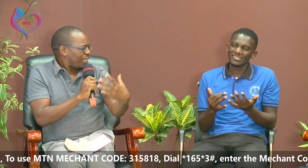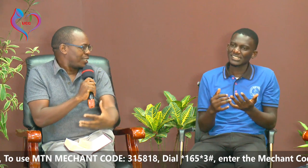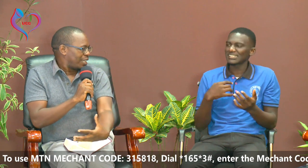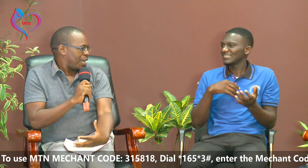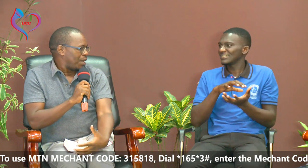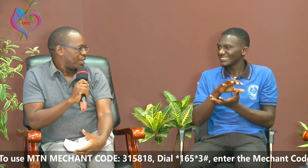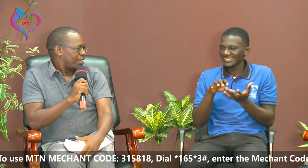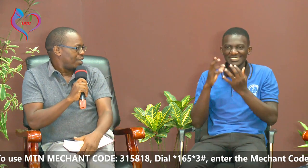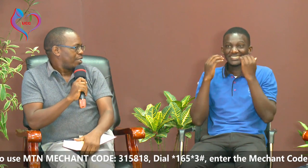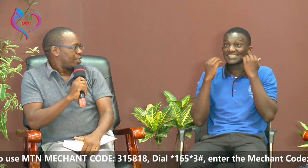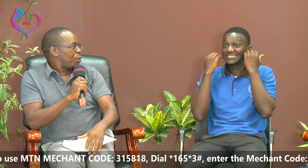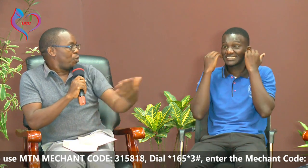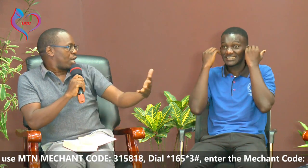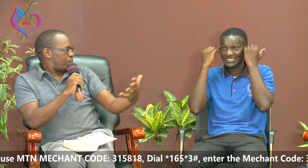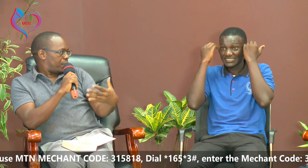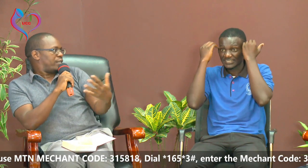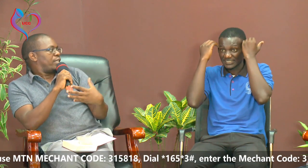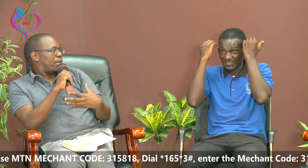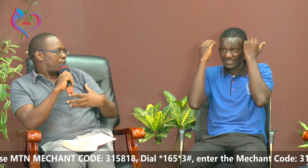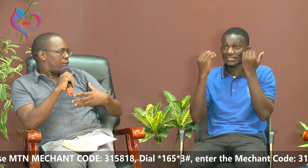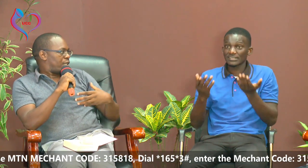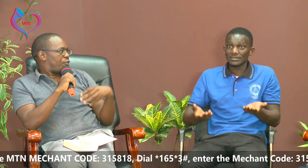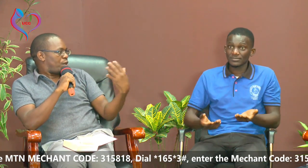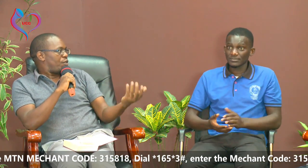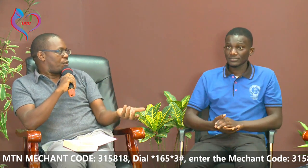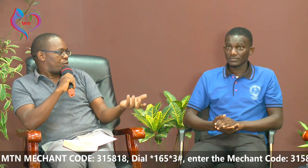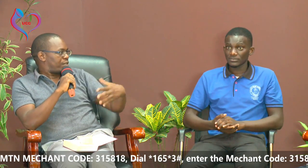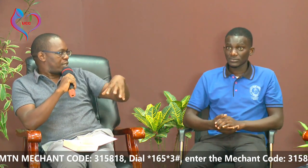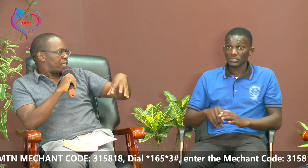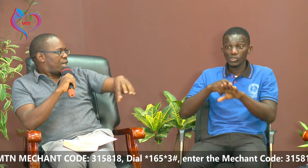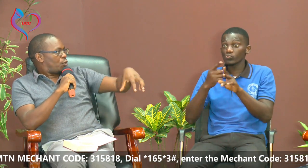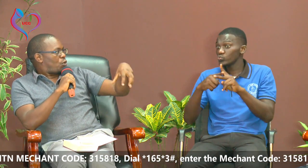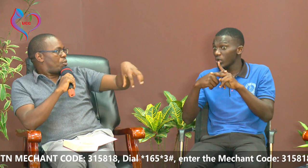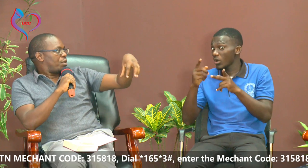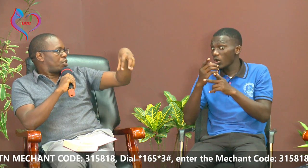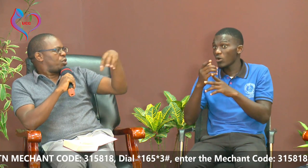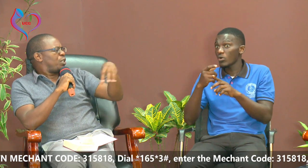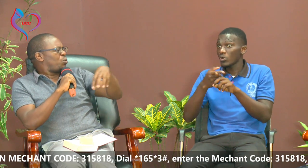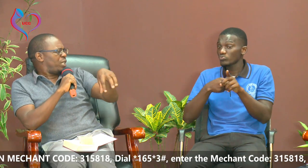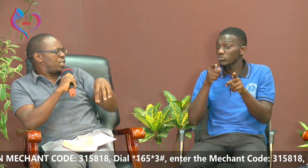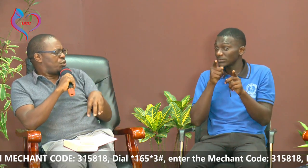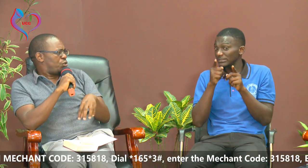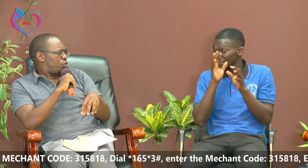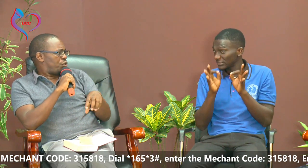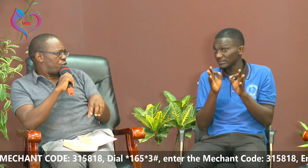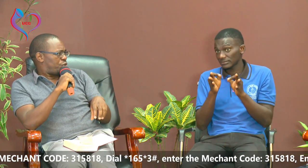ontegira chegamba yes, rebuke has been here and if you run away from those things ebi tukola mu ministry bintu bingi